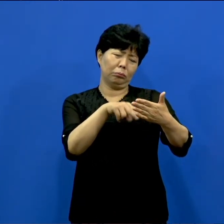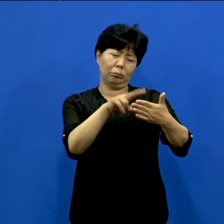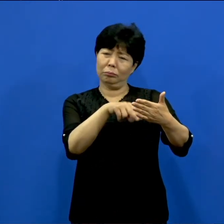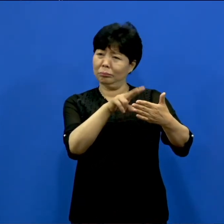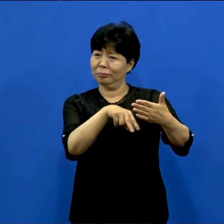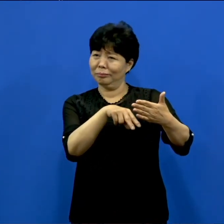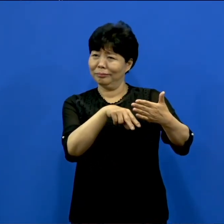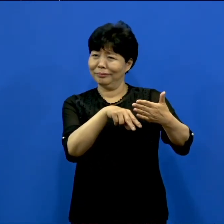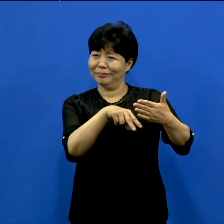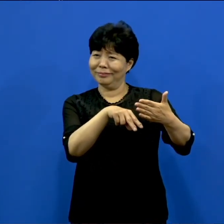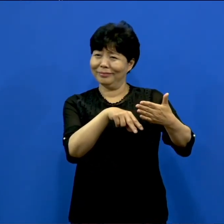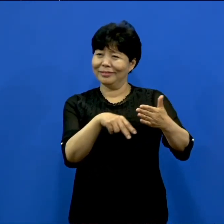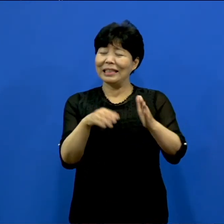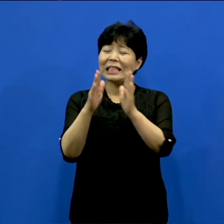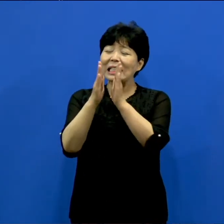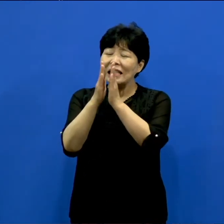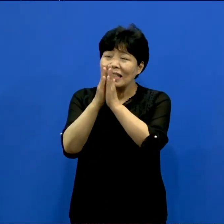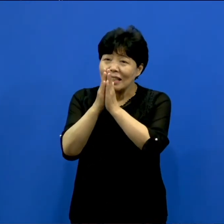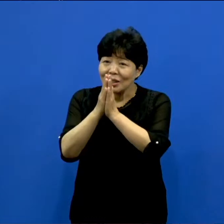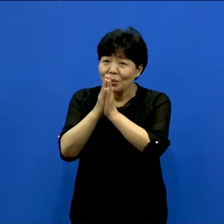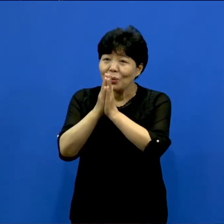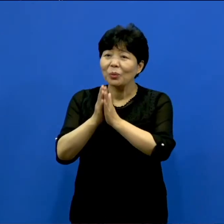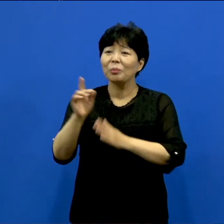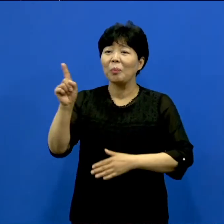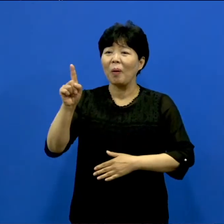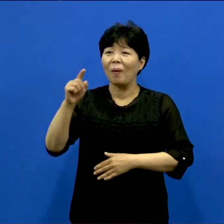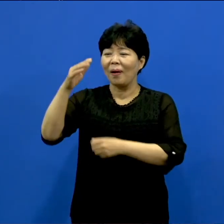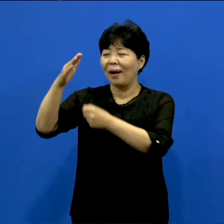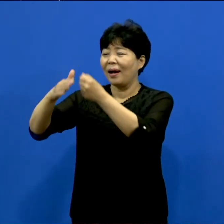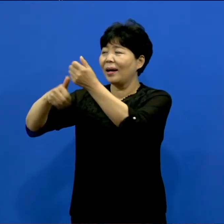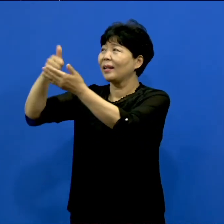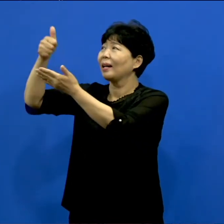기도라는 건요 깊은 경험이에요.